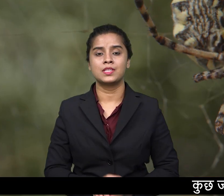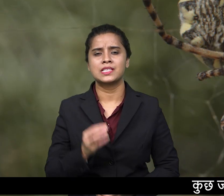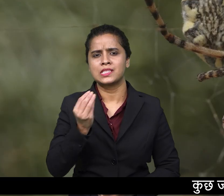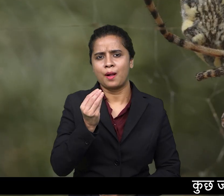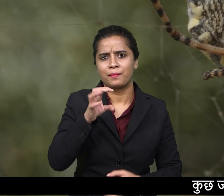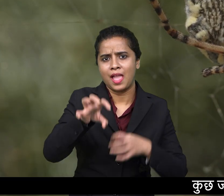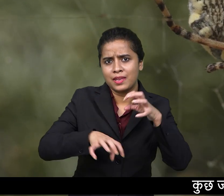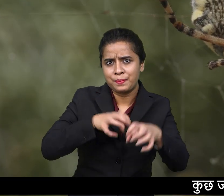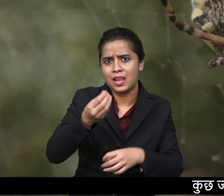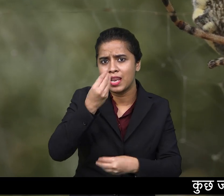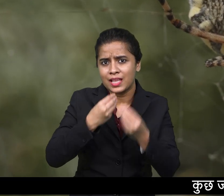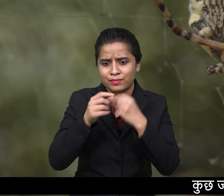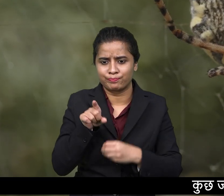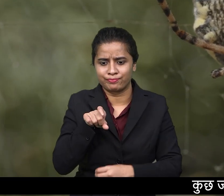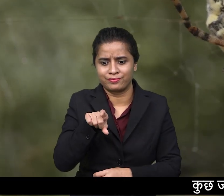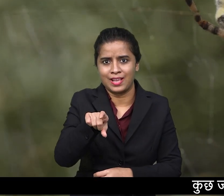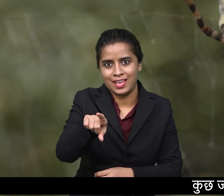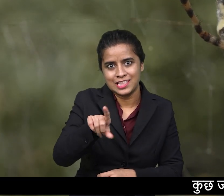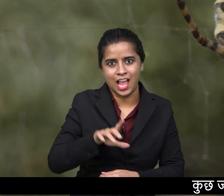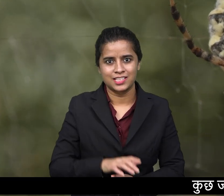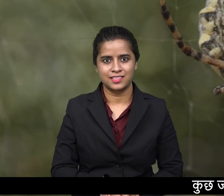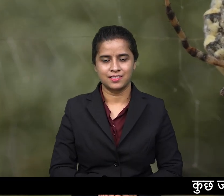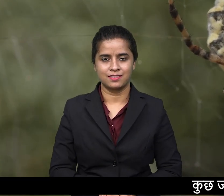कुछ जानवर कीड़े खाते हैं,